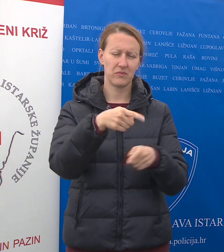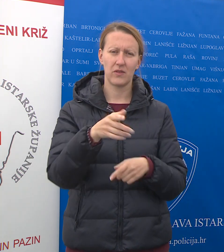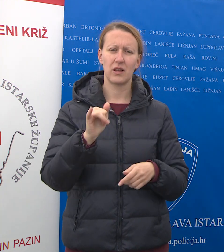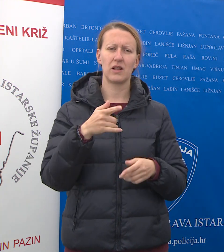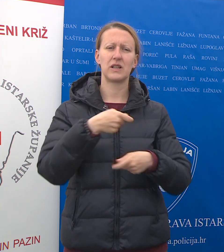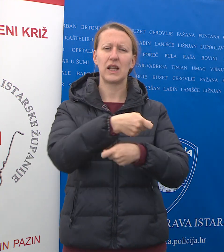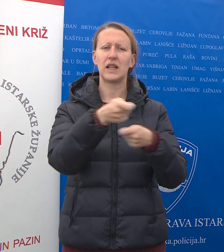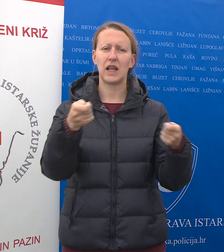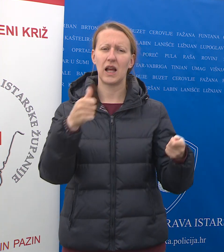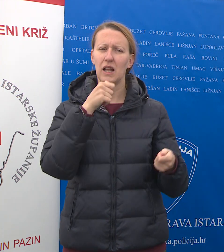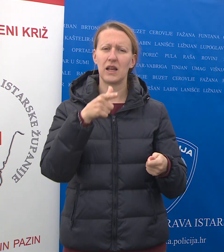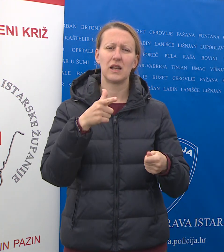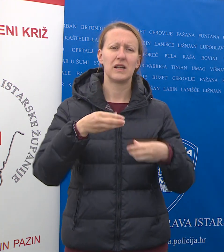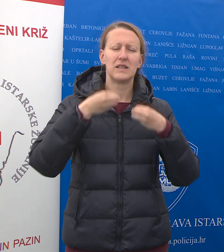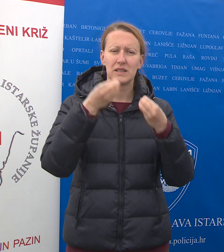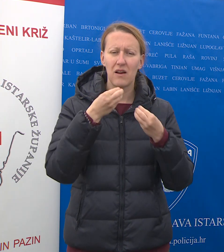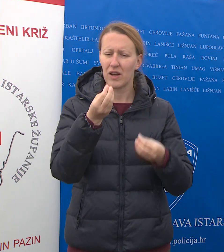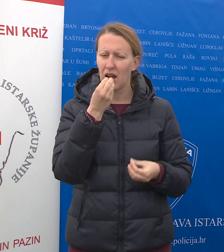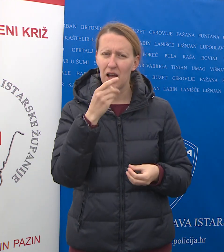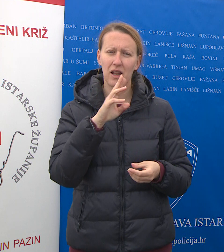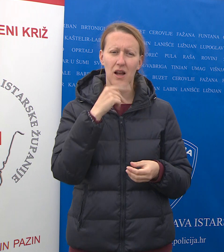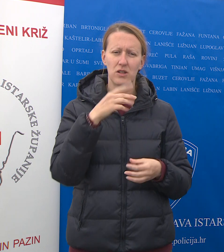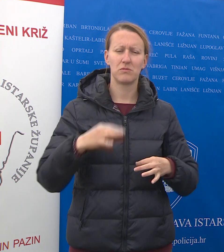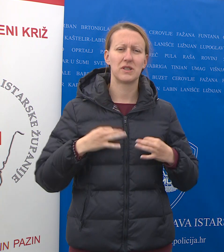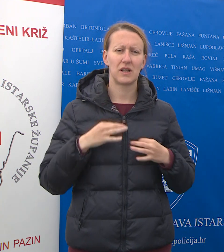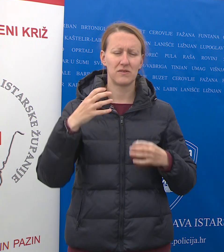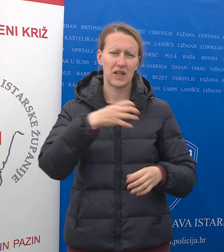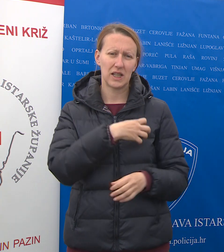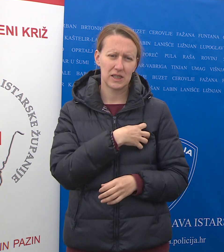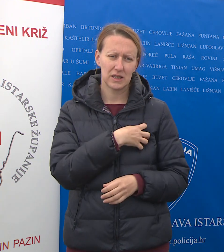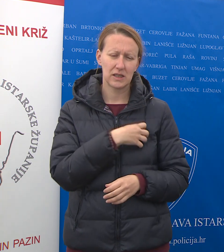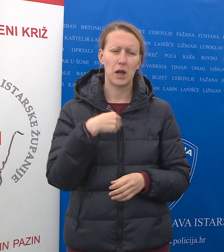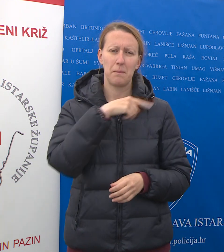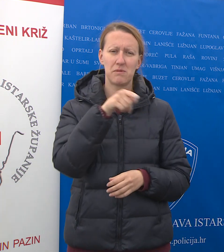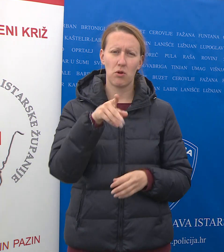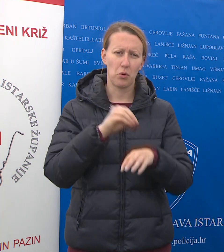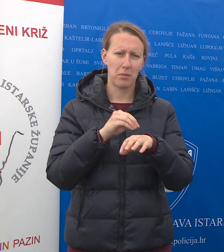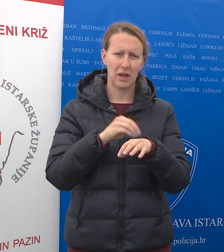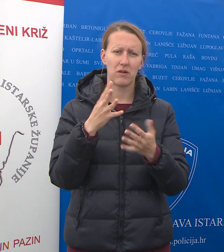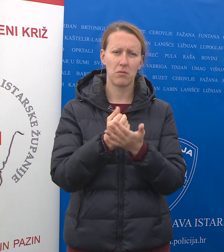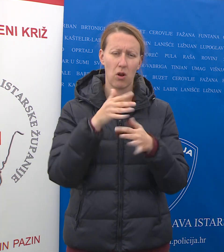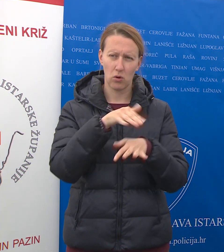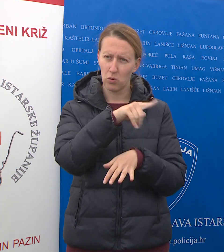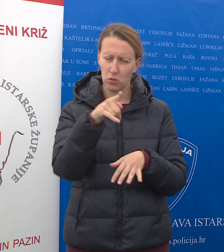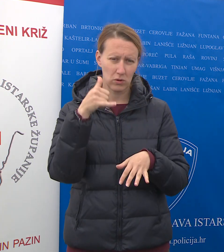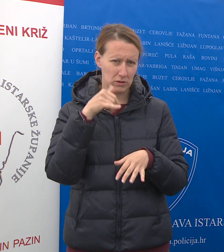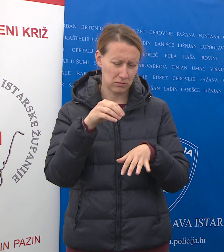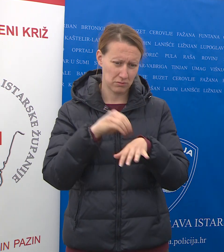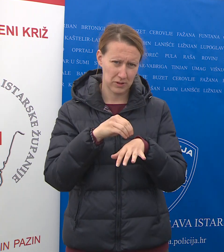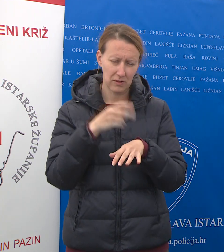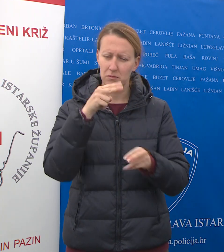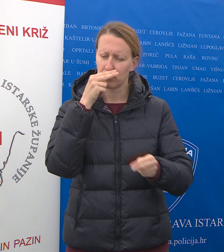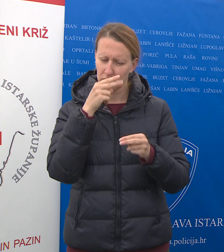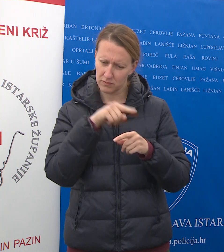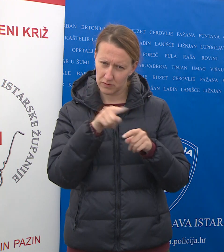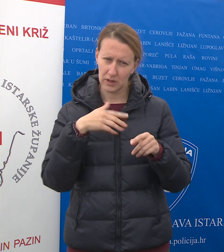pa se dijele čak i nutricionistički savjeti, da ne kažem zdravstvena skrb. Mi smo tu prijavu zaprimili od građana, tu provjerili